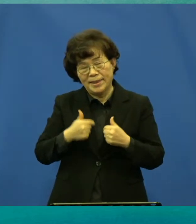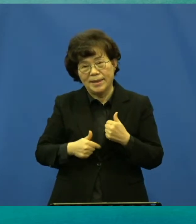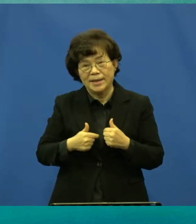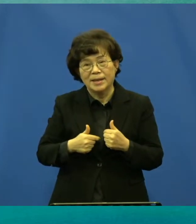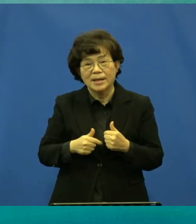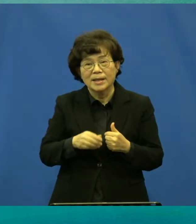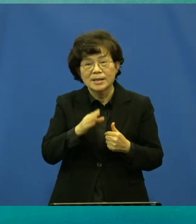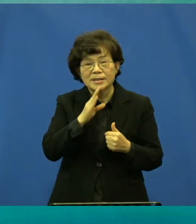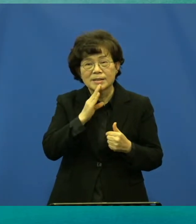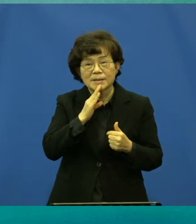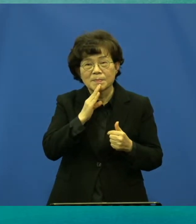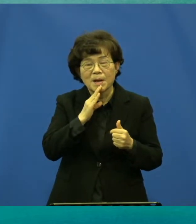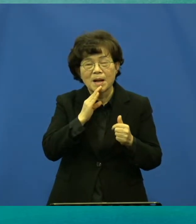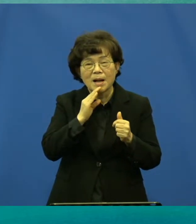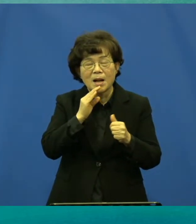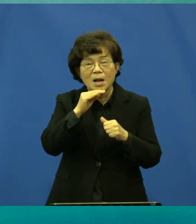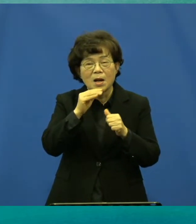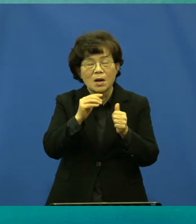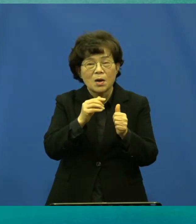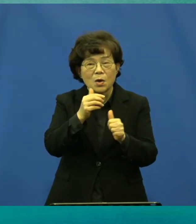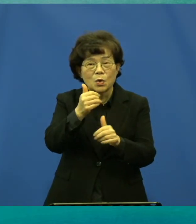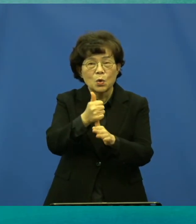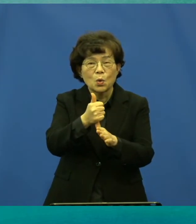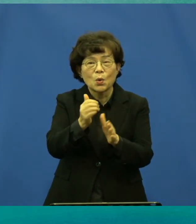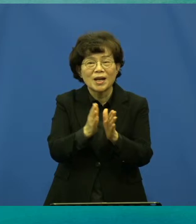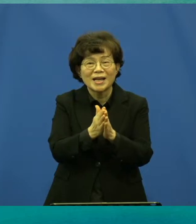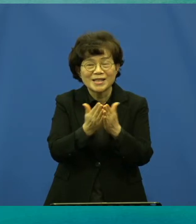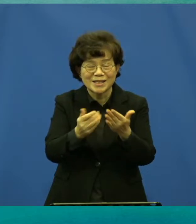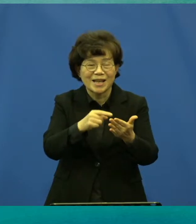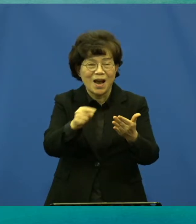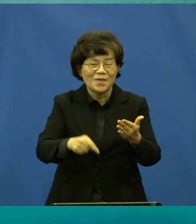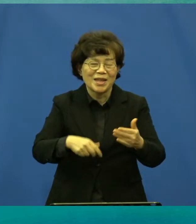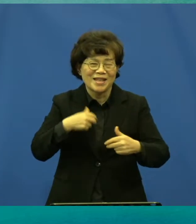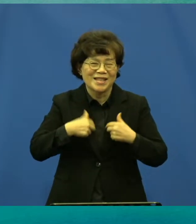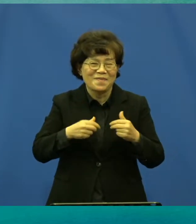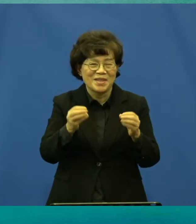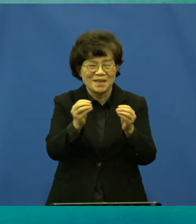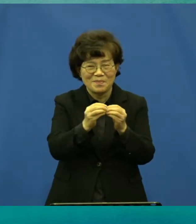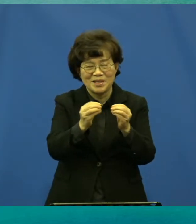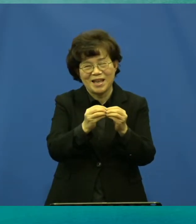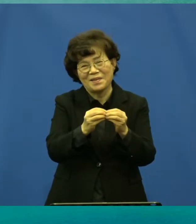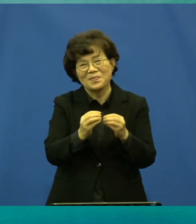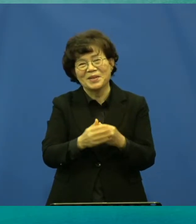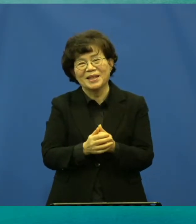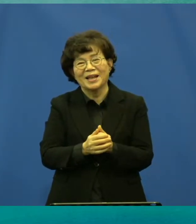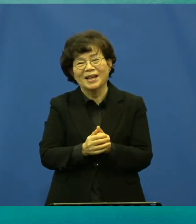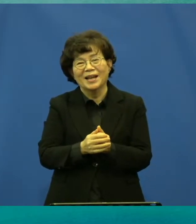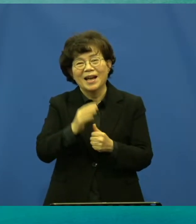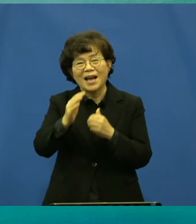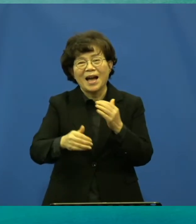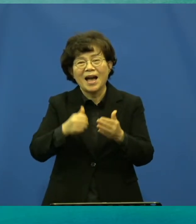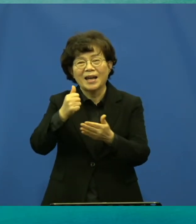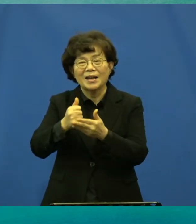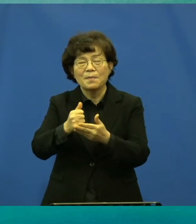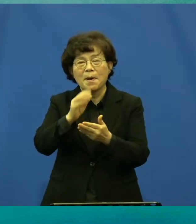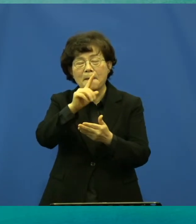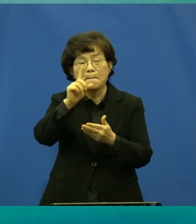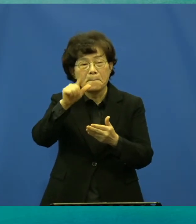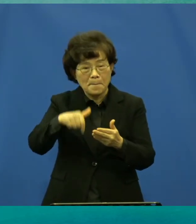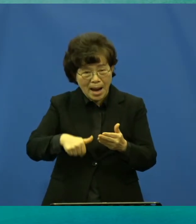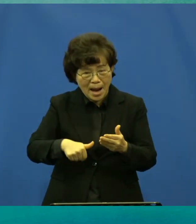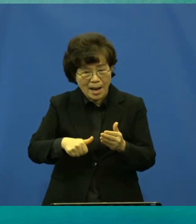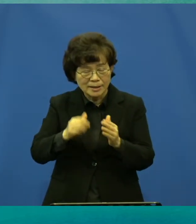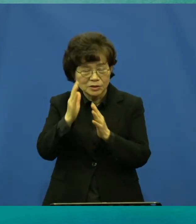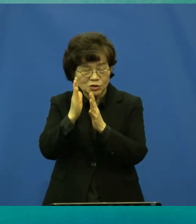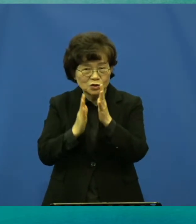참 요나서 중에서 제일 재밌는 대목이 이제 나왔어요. 여기 하나님은 박넝쿨을 예비하셨다는 거예요.